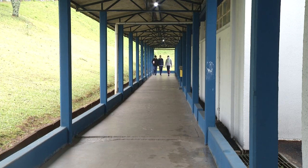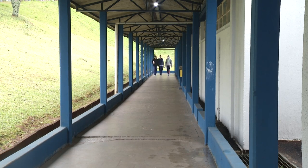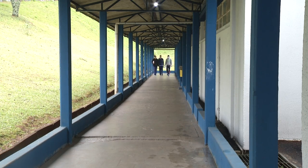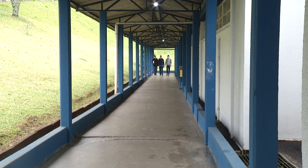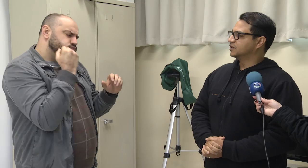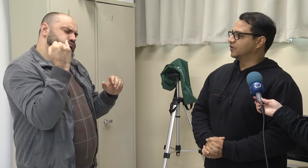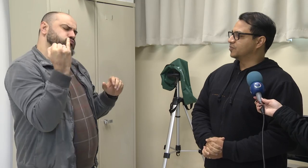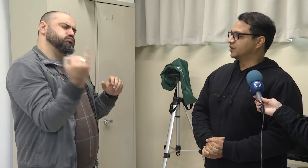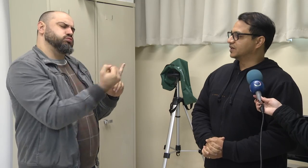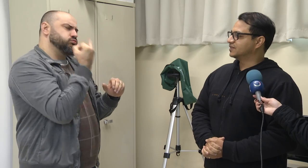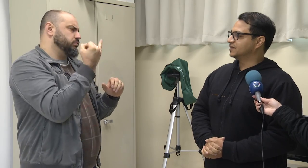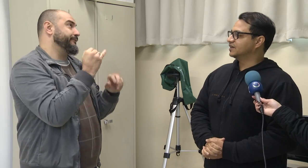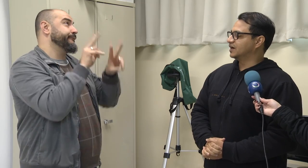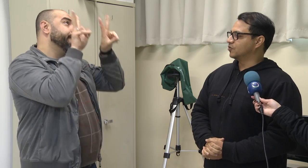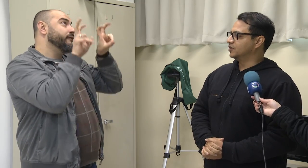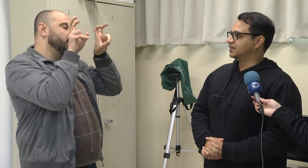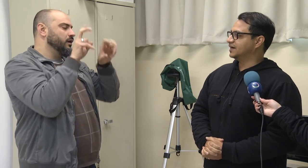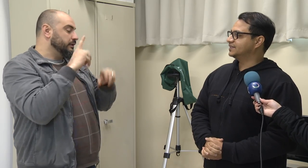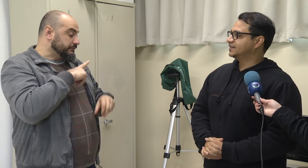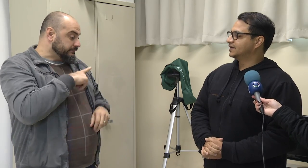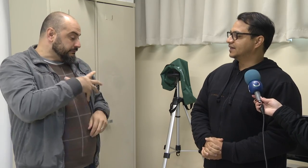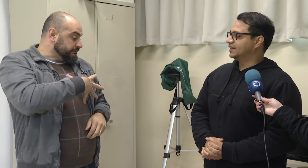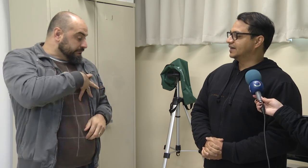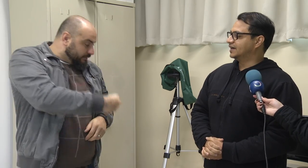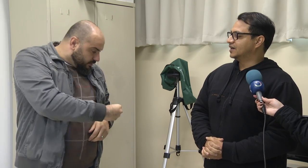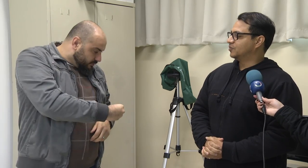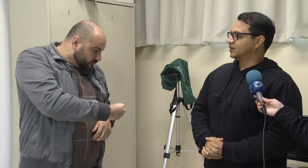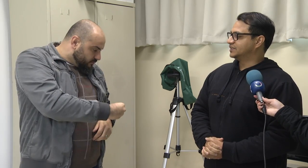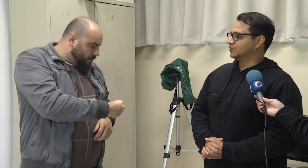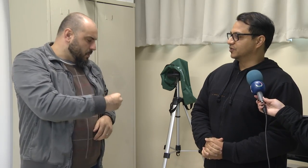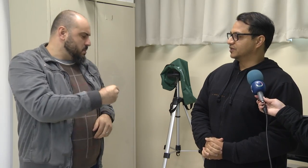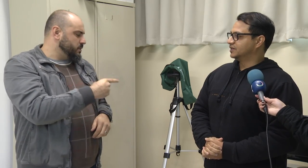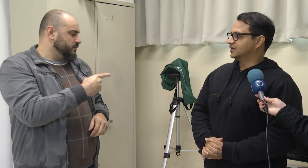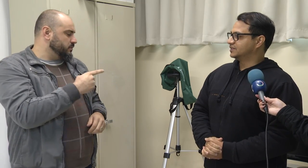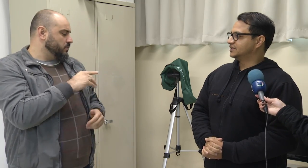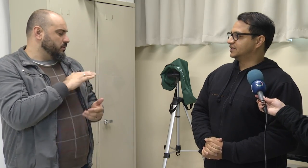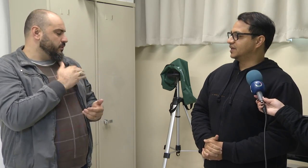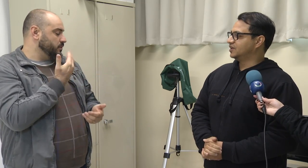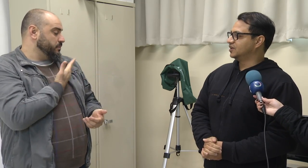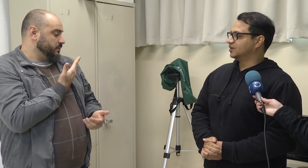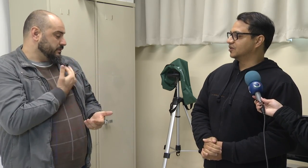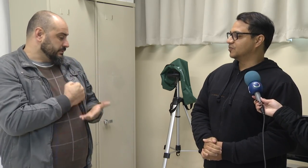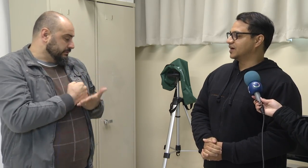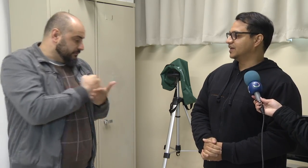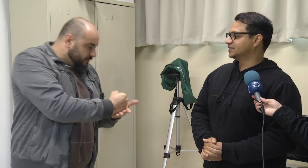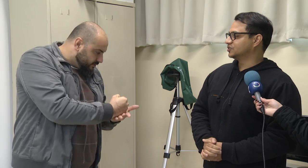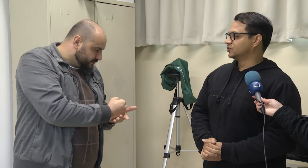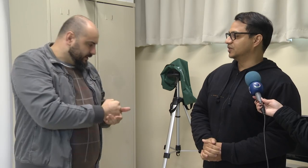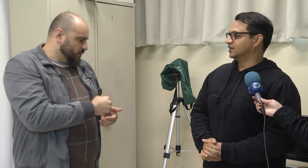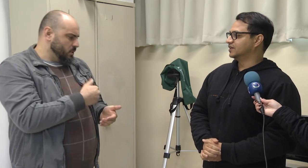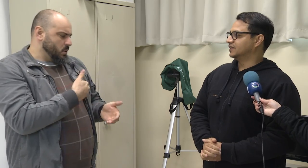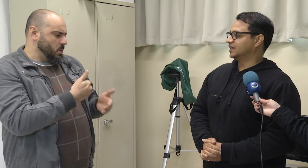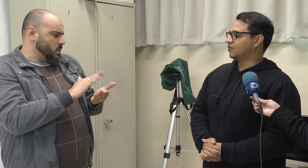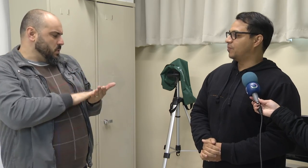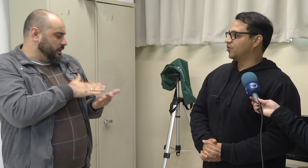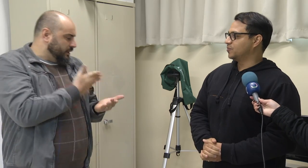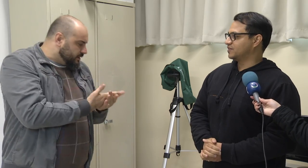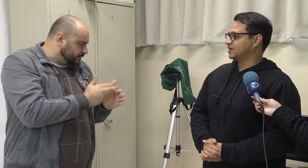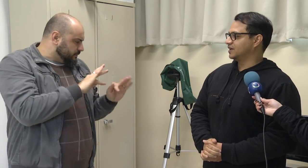então é importante né a comunidade é por exemplo se tem uma criança surda né dá o apoio para ser